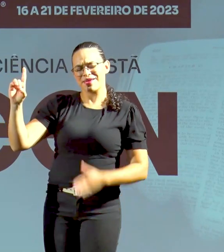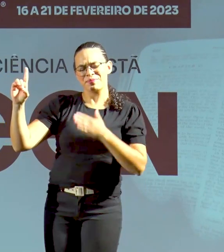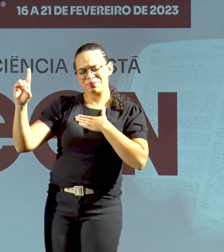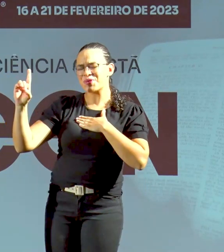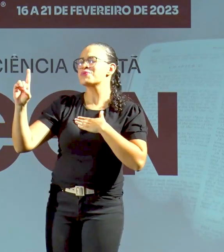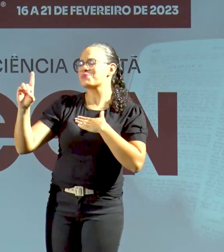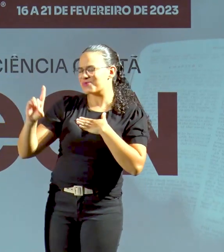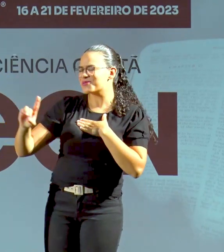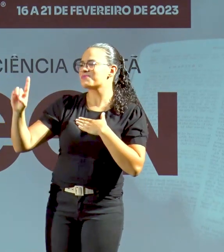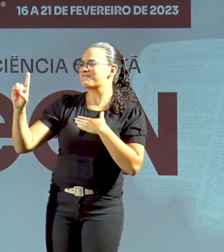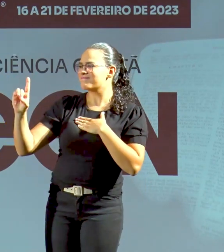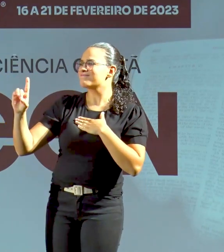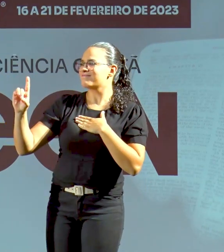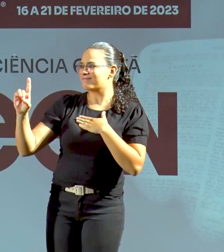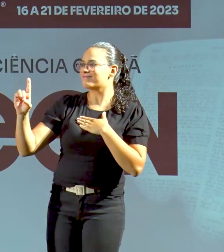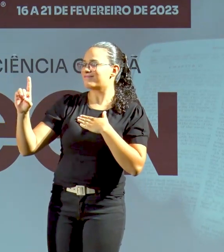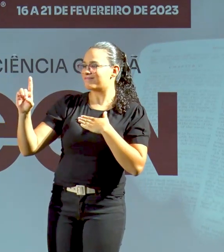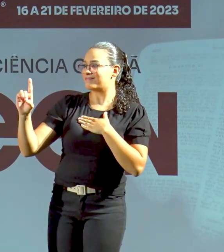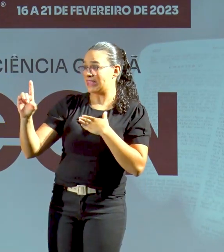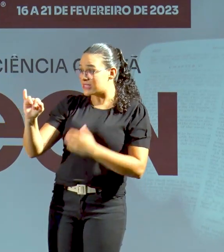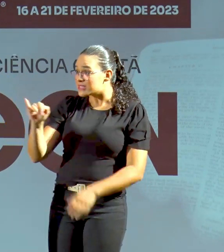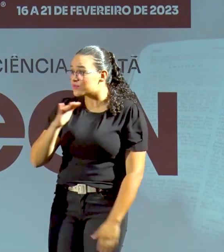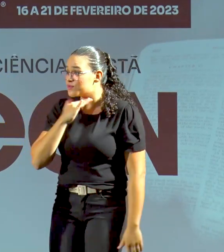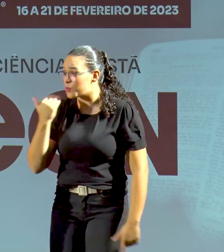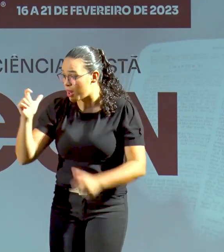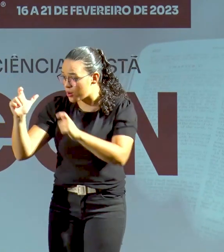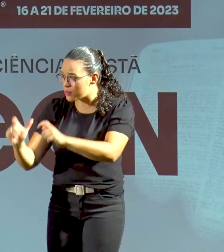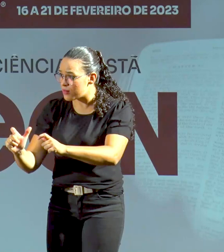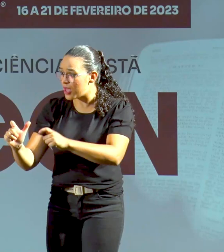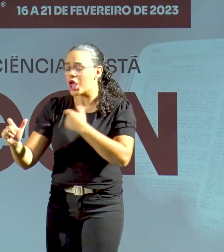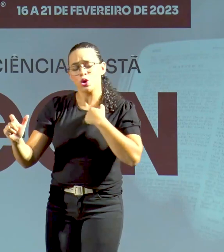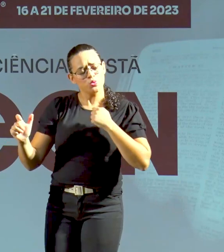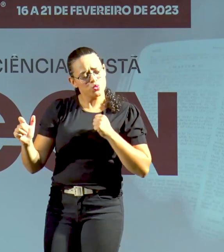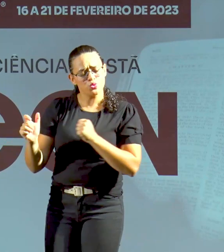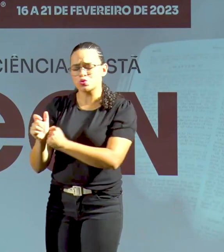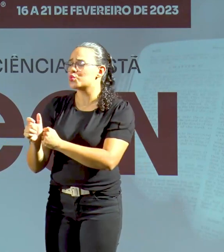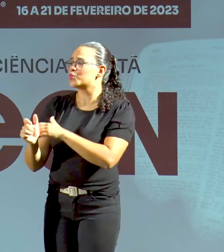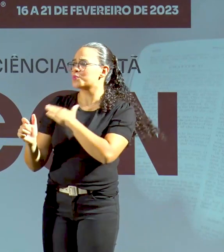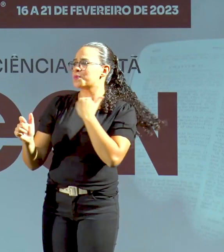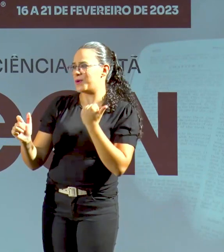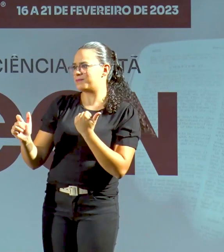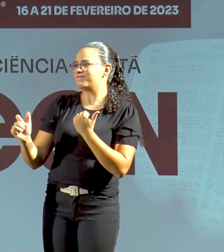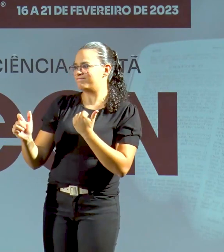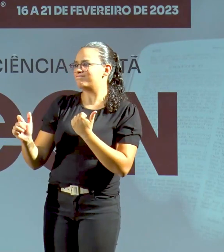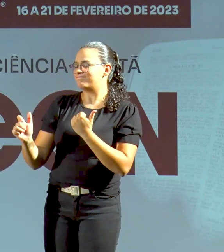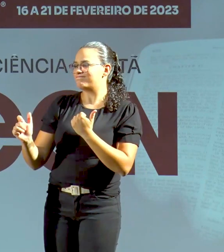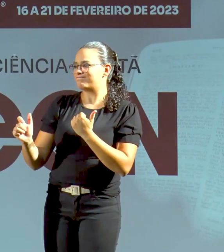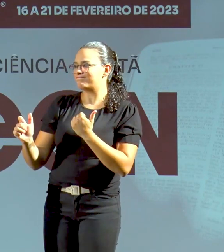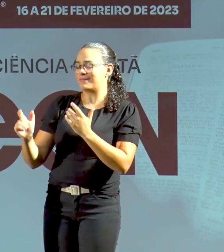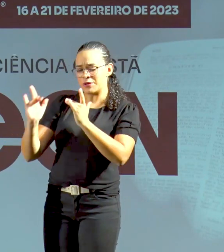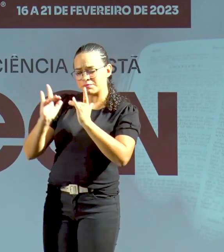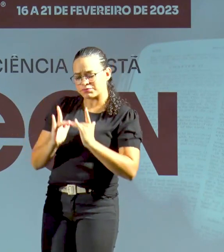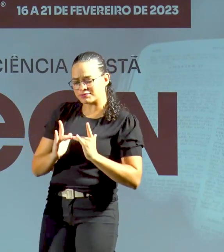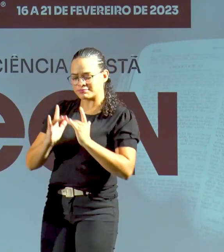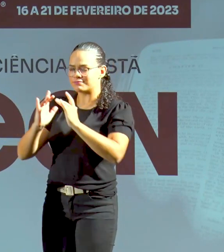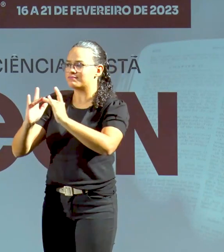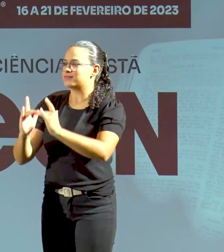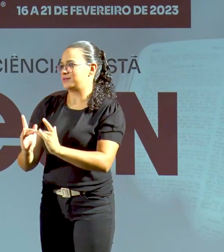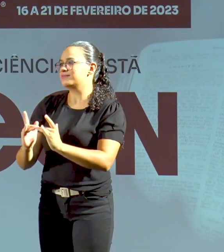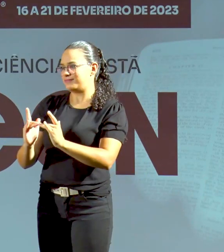o meu Deus onde quer que morreres morrerei eu e aí serei sepultada